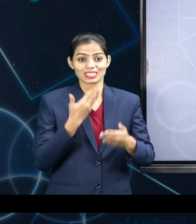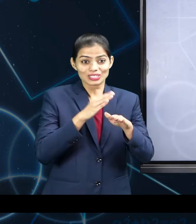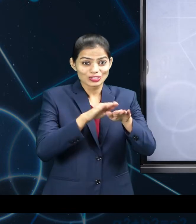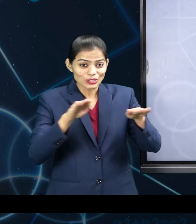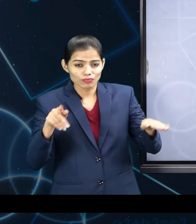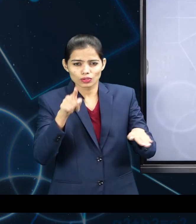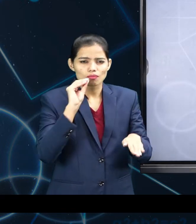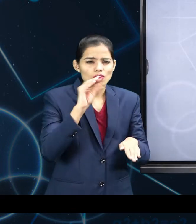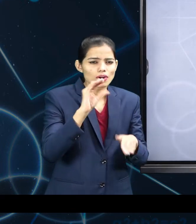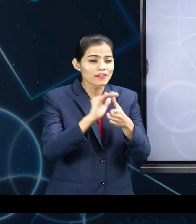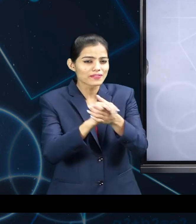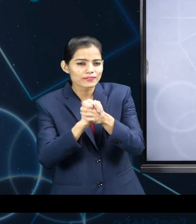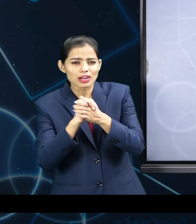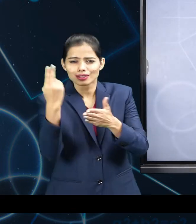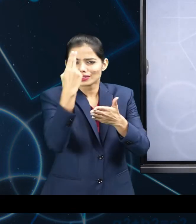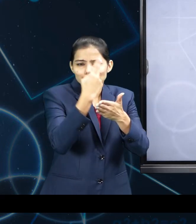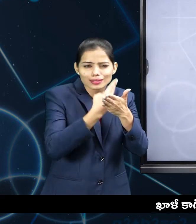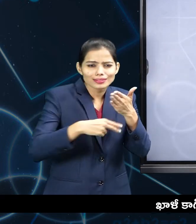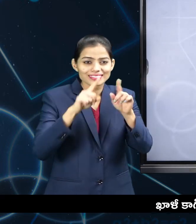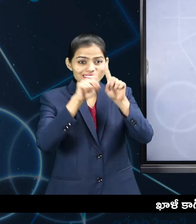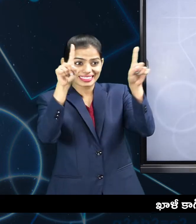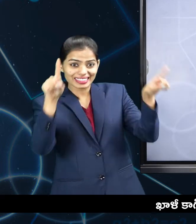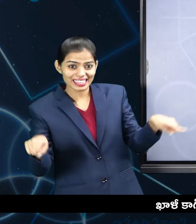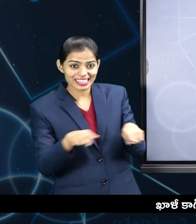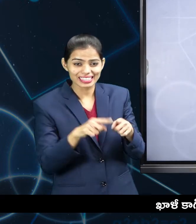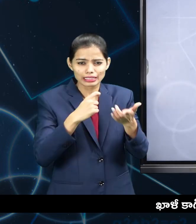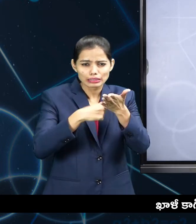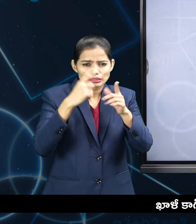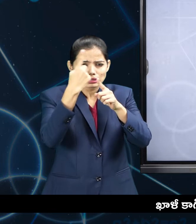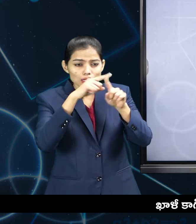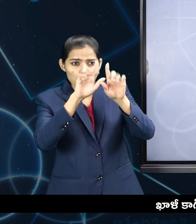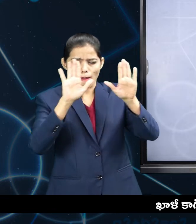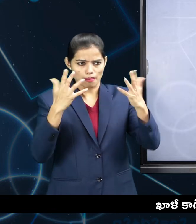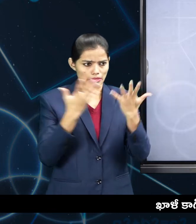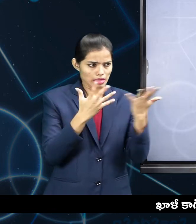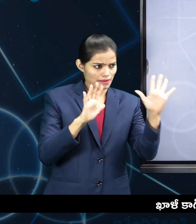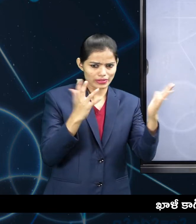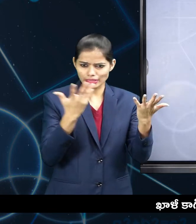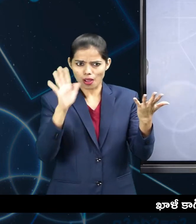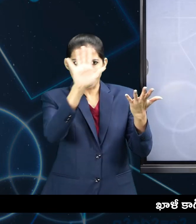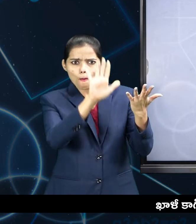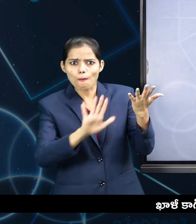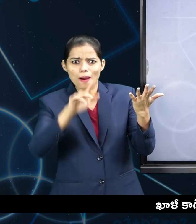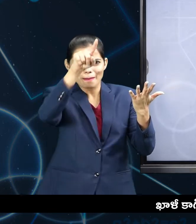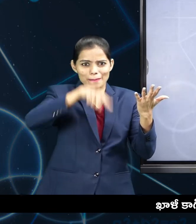పిల్లలు, మీరు మీ స్నేహితుడిని ఖాళీ కాగితంపై దీర్ఘచతురస్రాన్ని గీయమని అడుగుతారు.